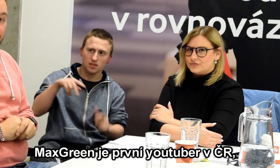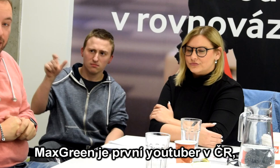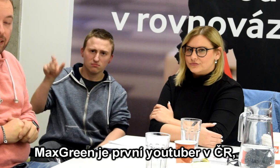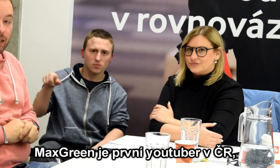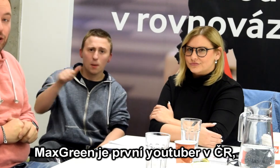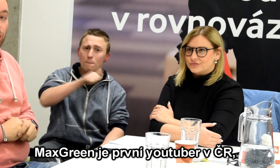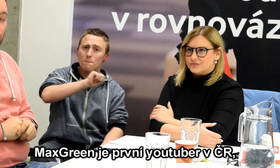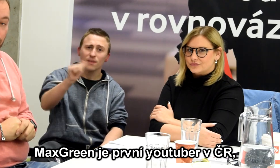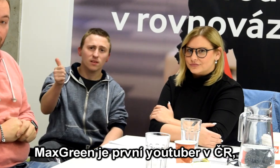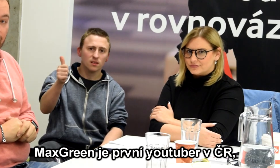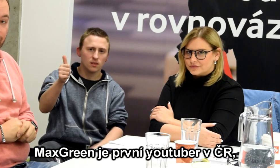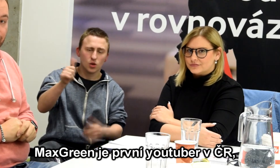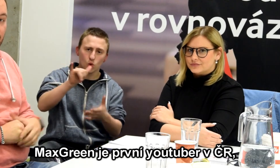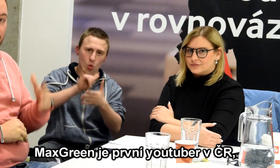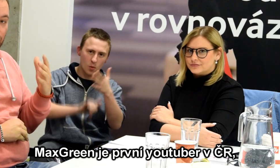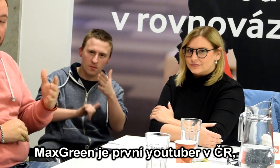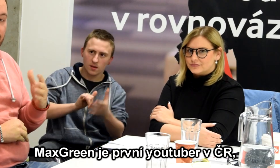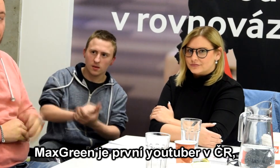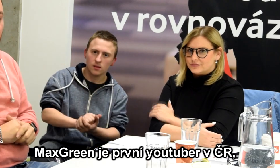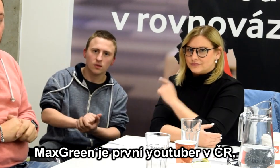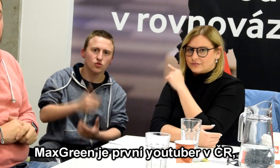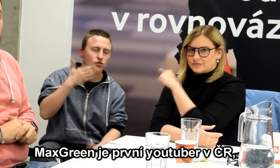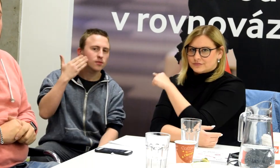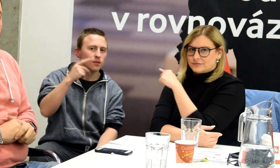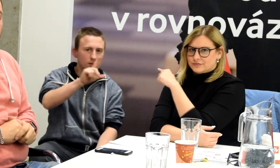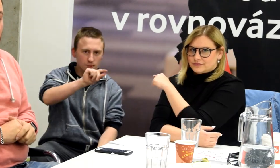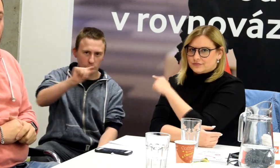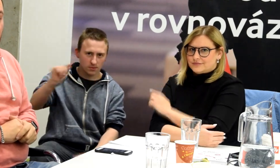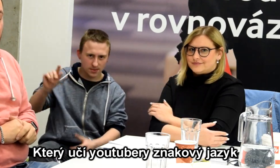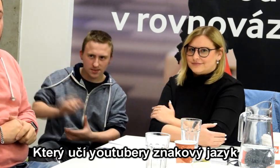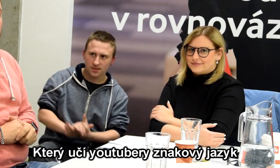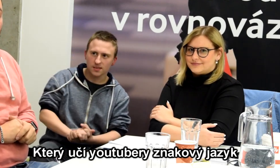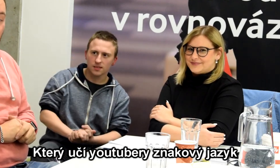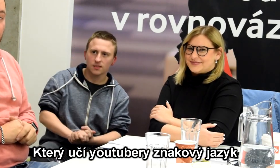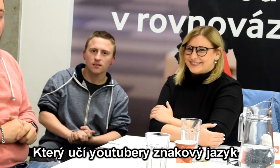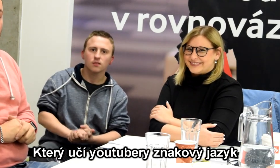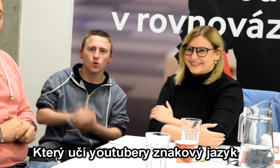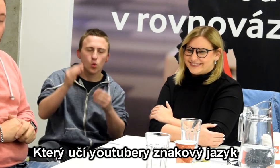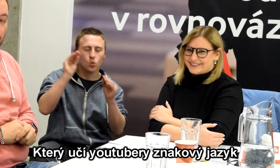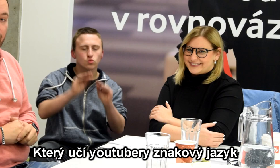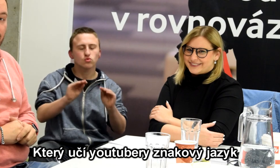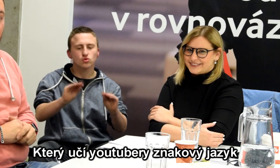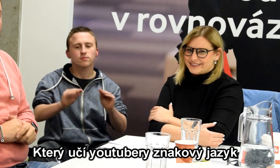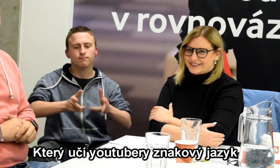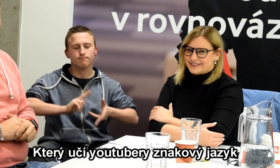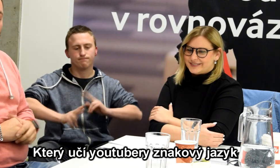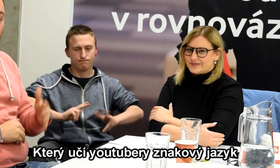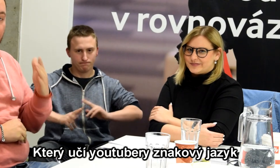první YouTuber v České republice, který učí YouTubery znakový